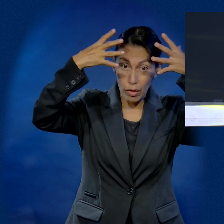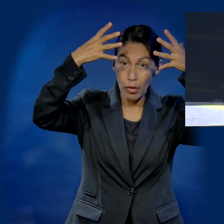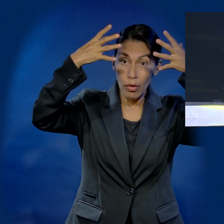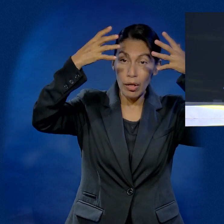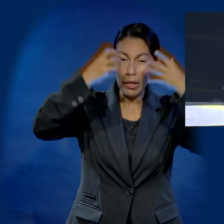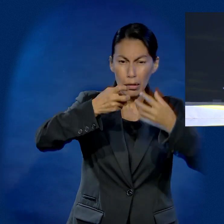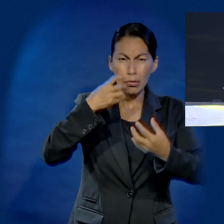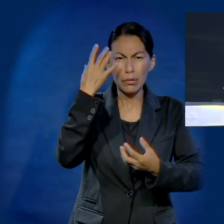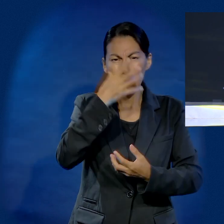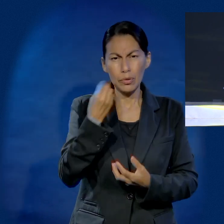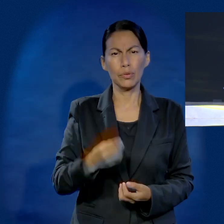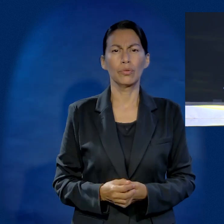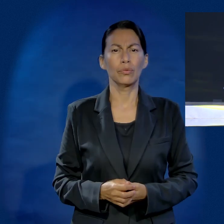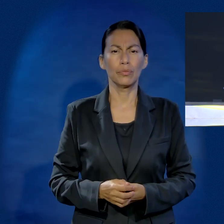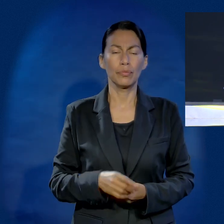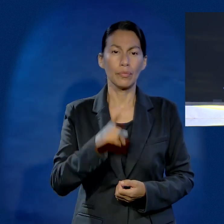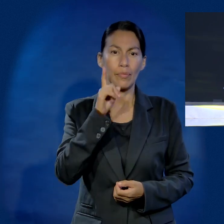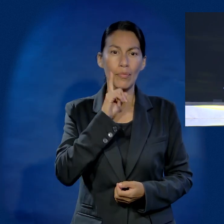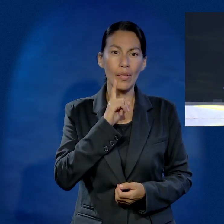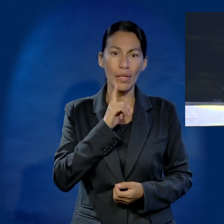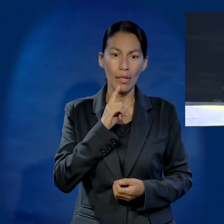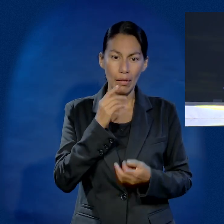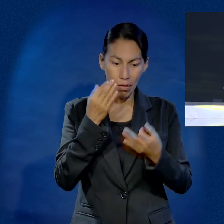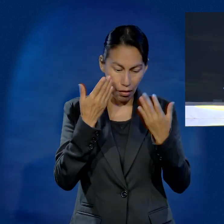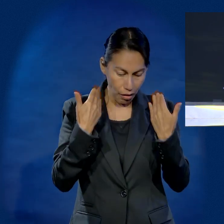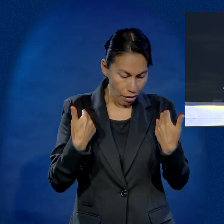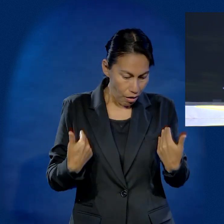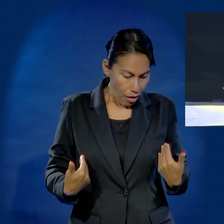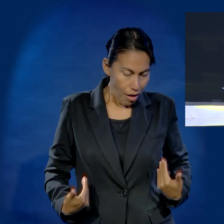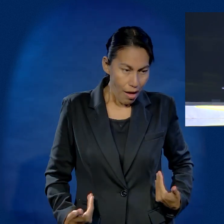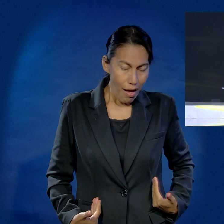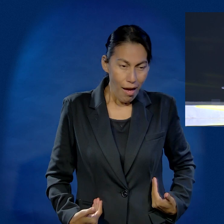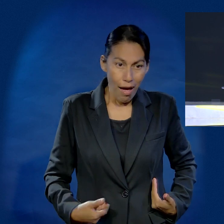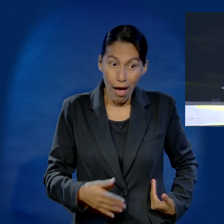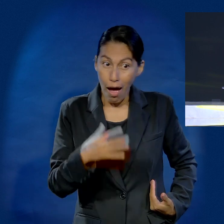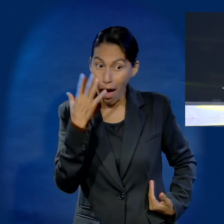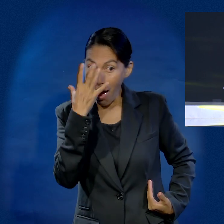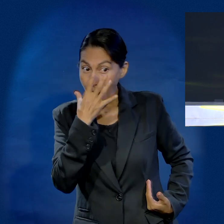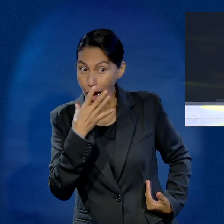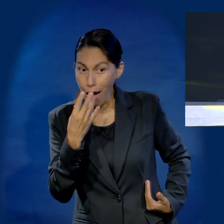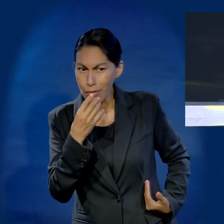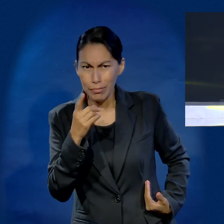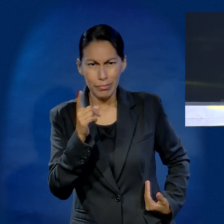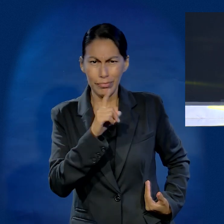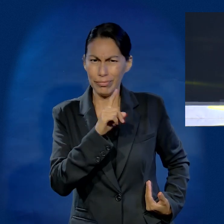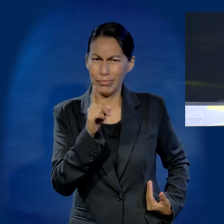Las damas no se impresionan tanto por el físico.